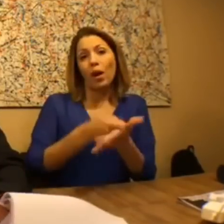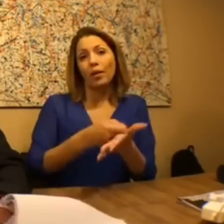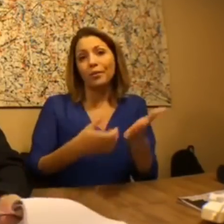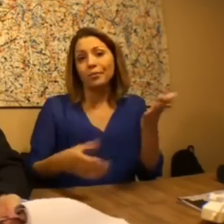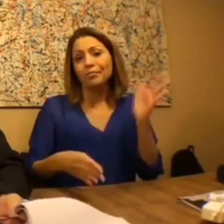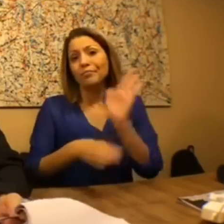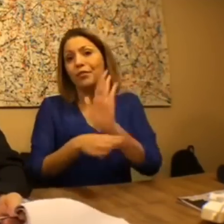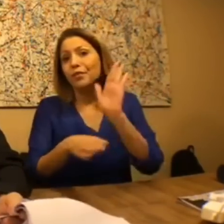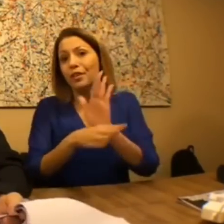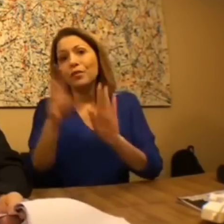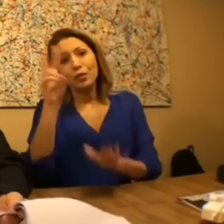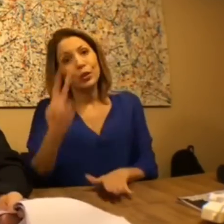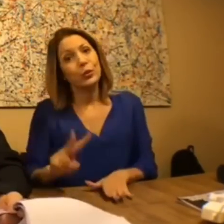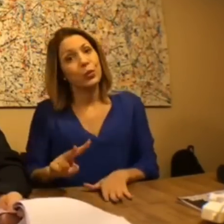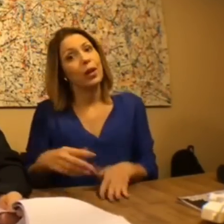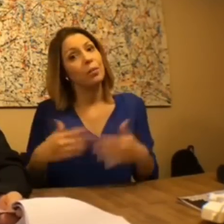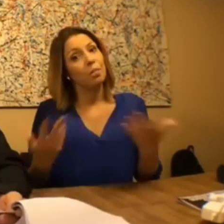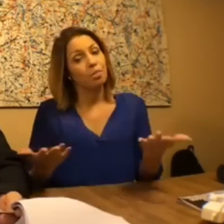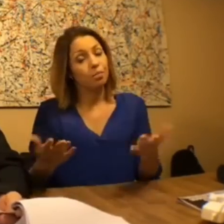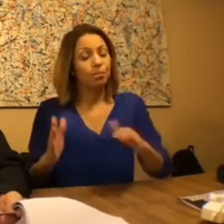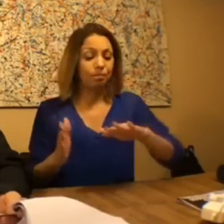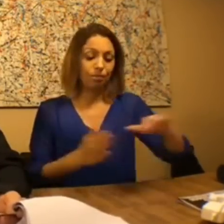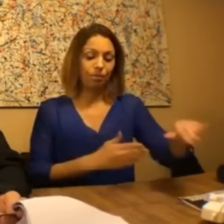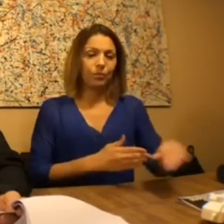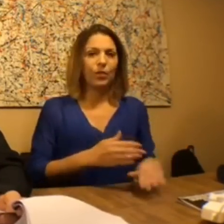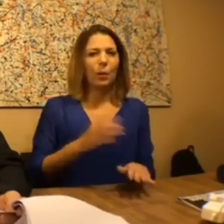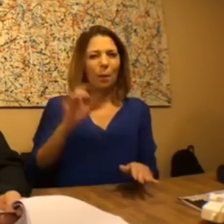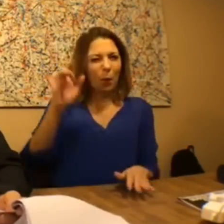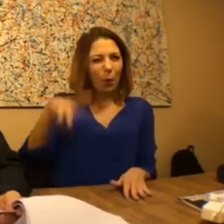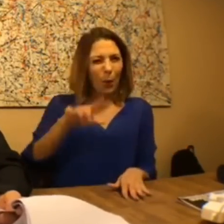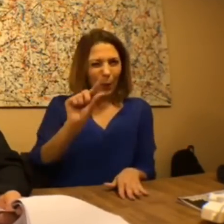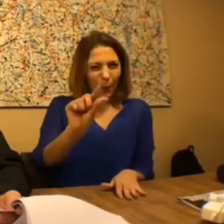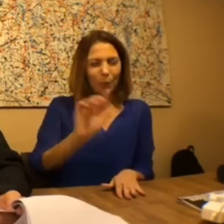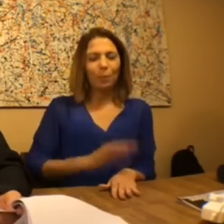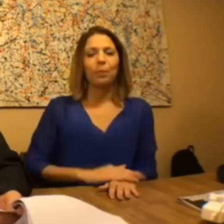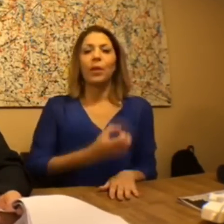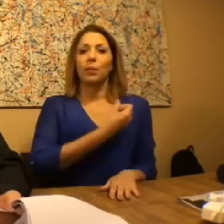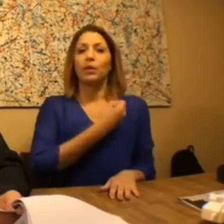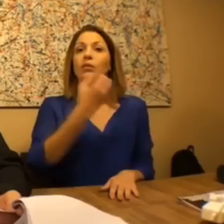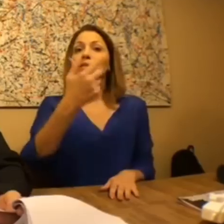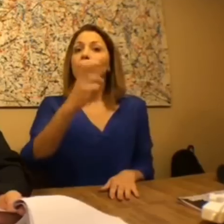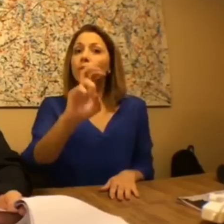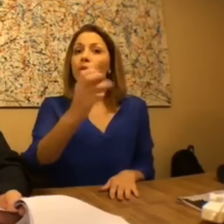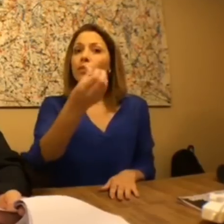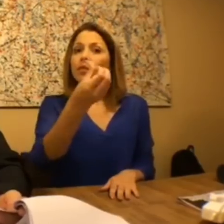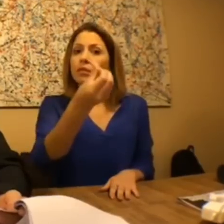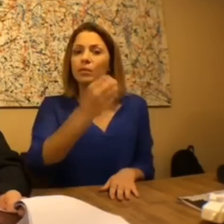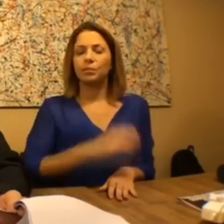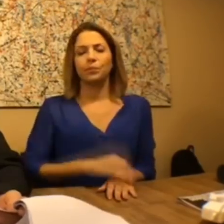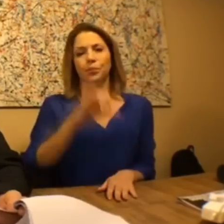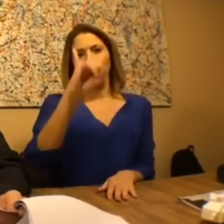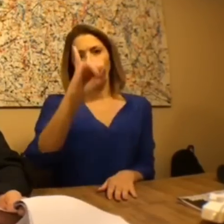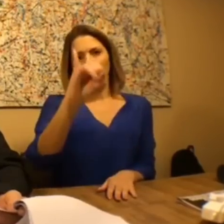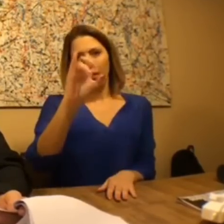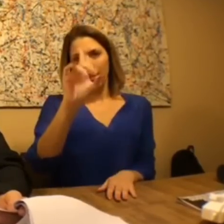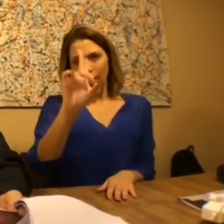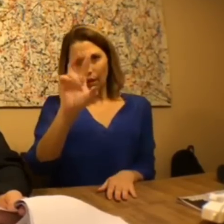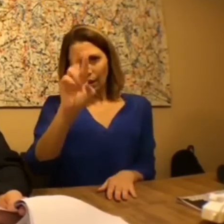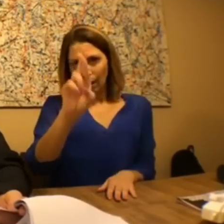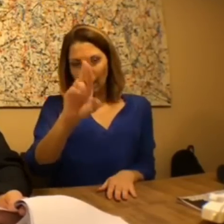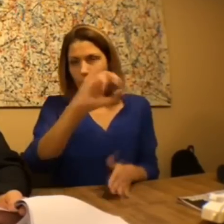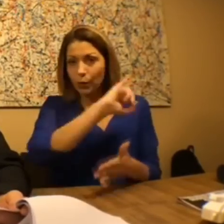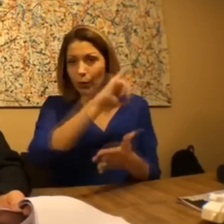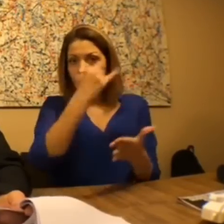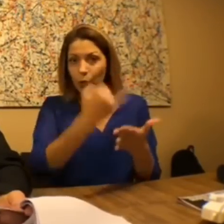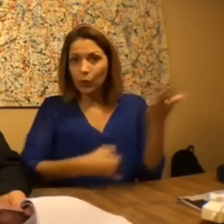Tem muita coisa, mas está acabando aqui. Página 56. O ITR, Imposto Territorial